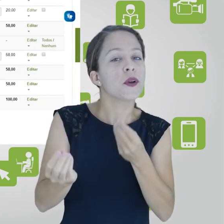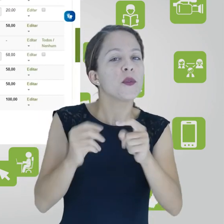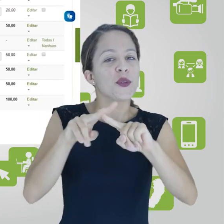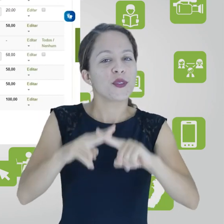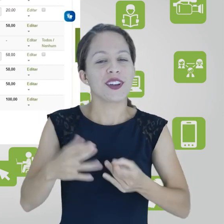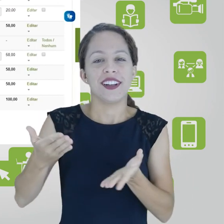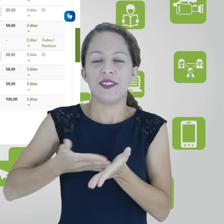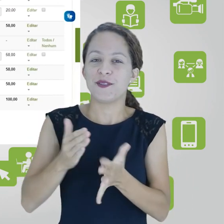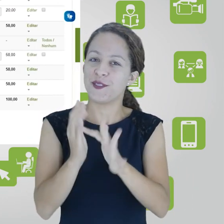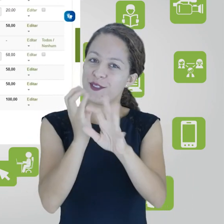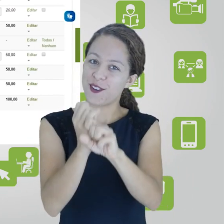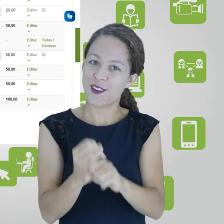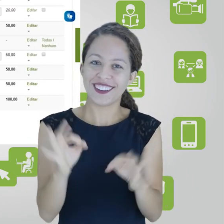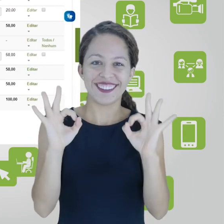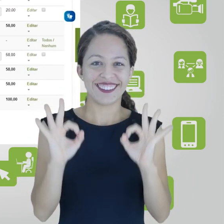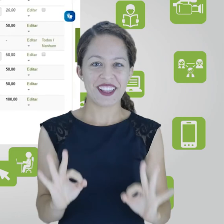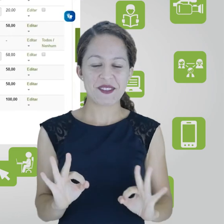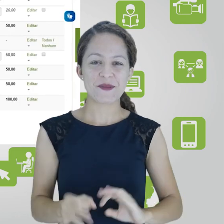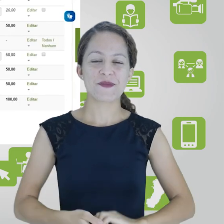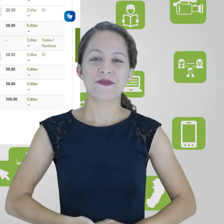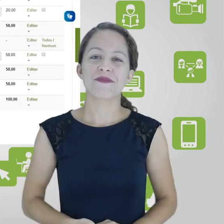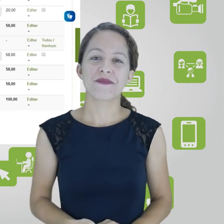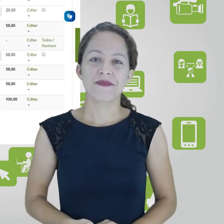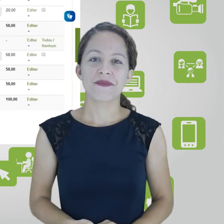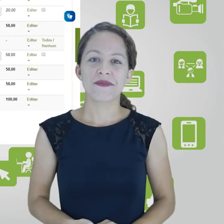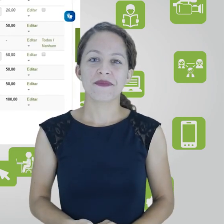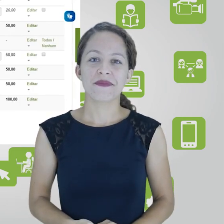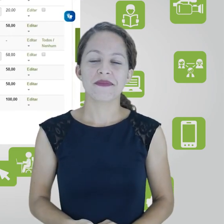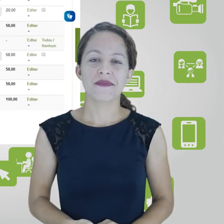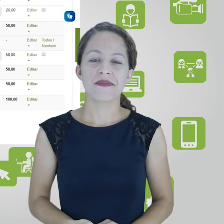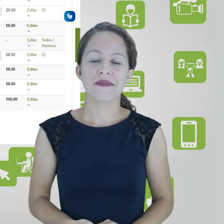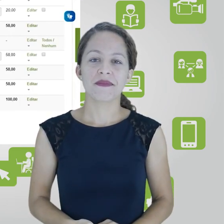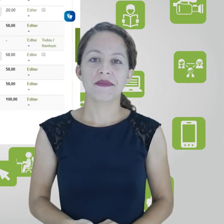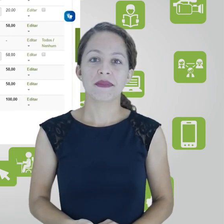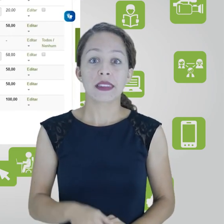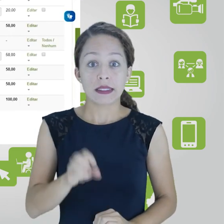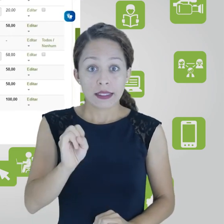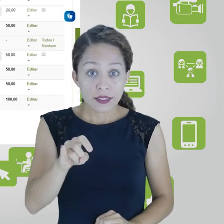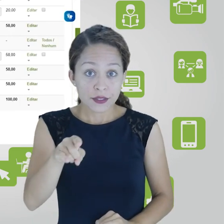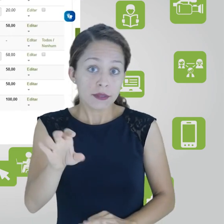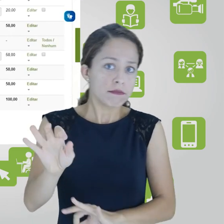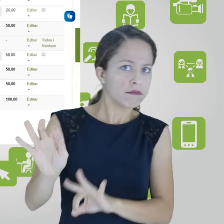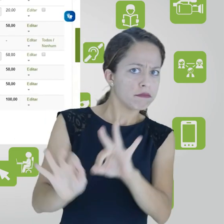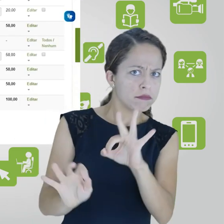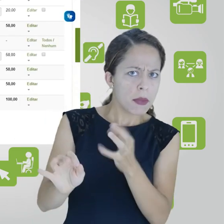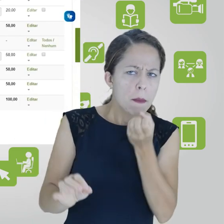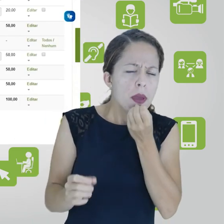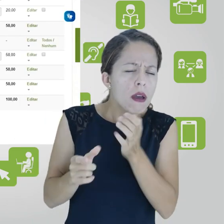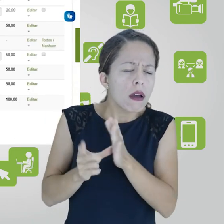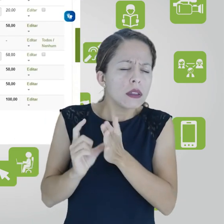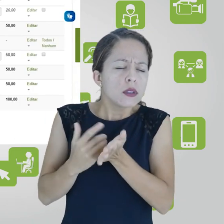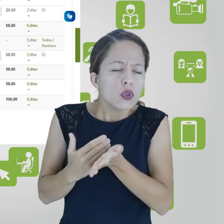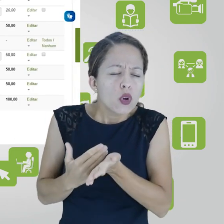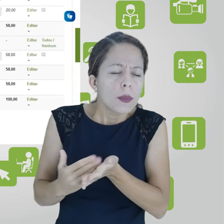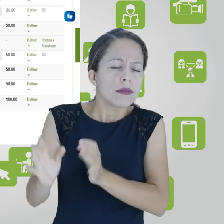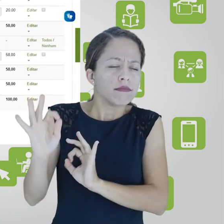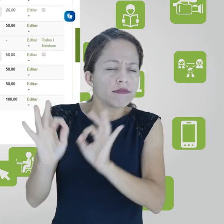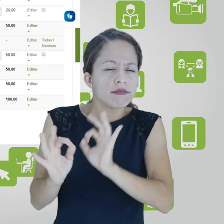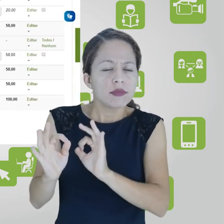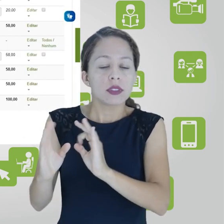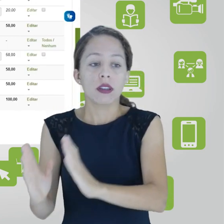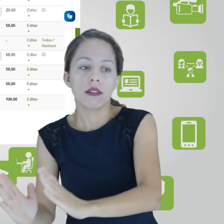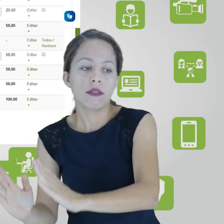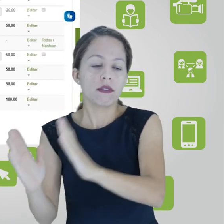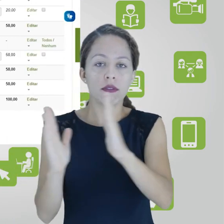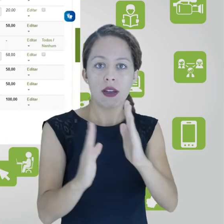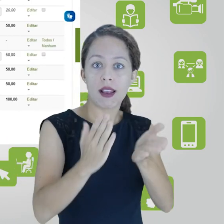é os passos para conseguir configurar um livro de notas corretamente. Seguindo